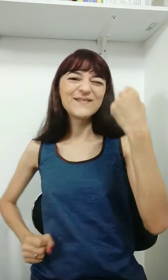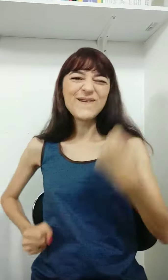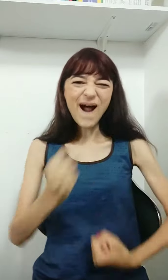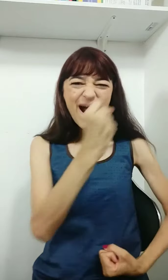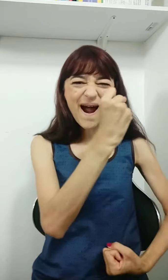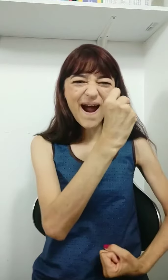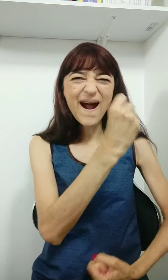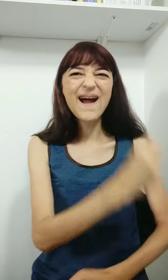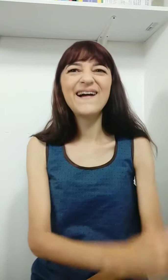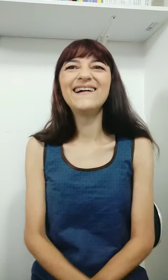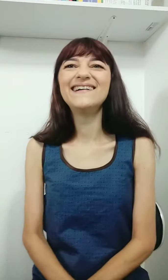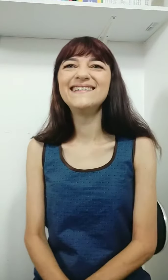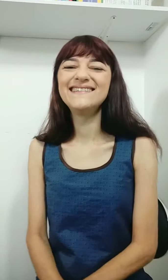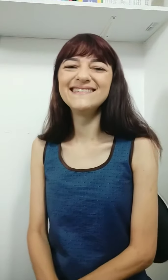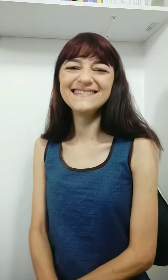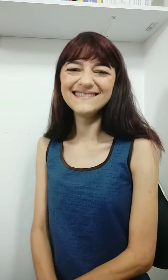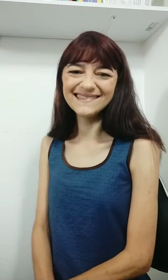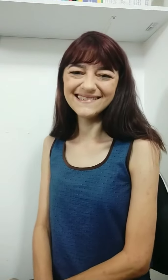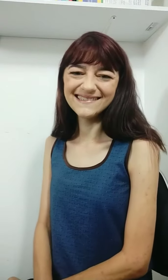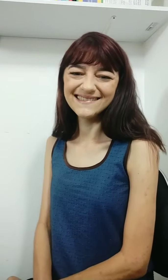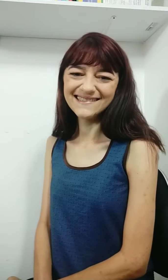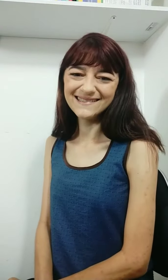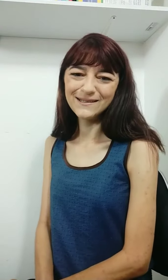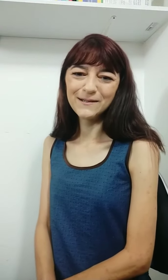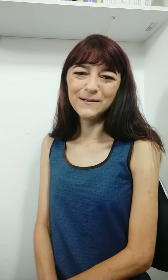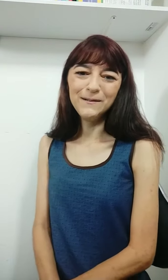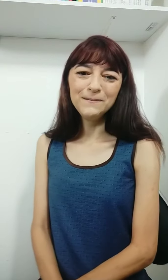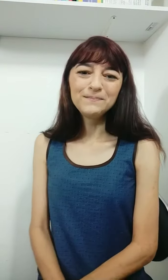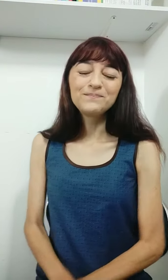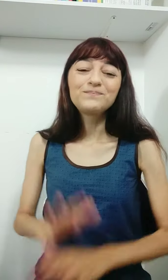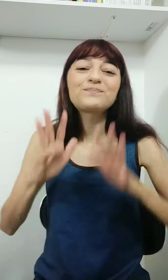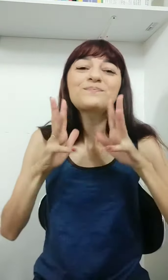Lembrando que sexta-feira é dia de aula de Libras. Hoje é feriado, sexta-feira.